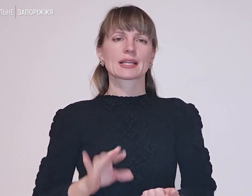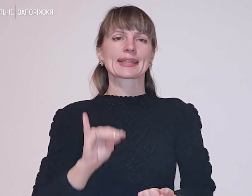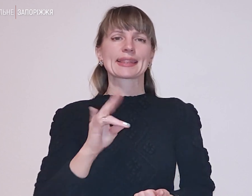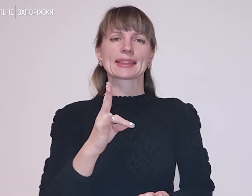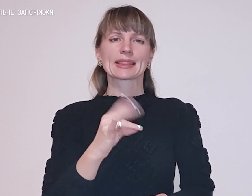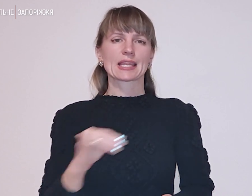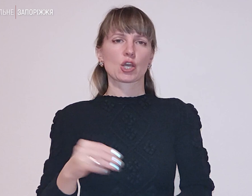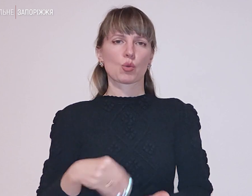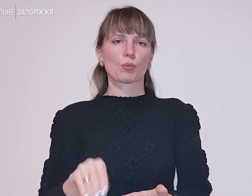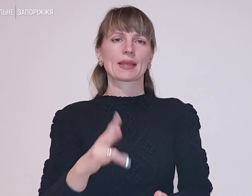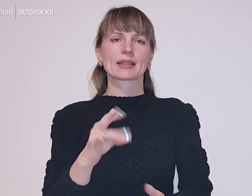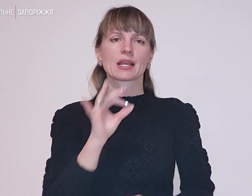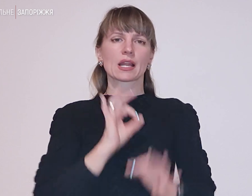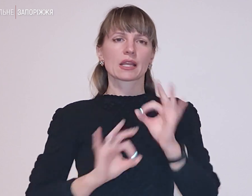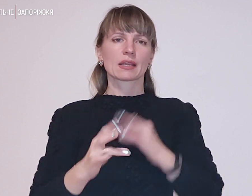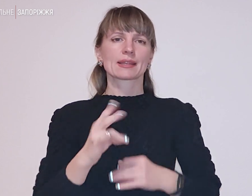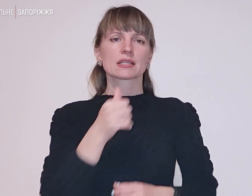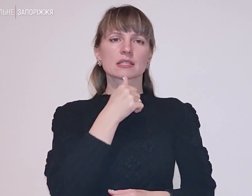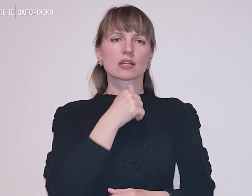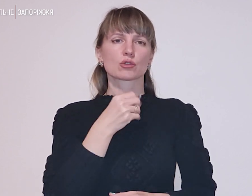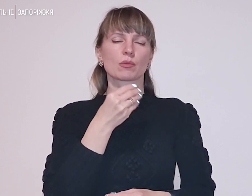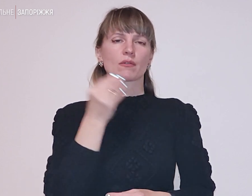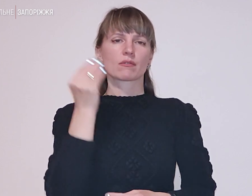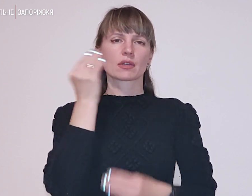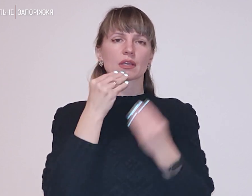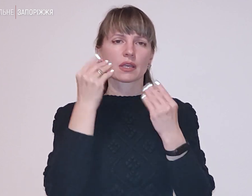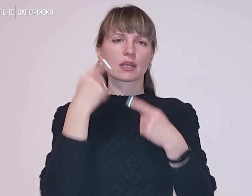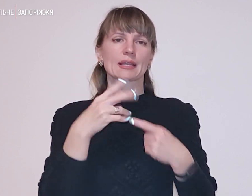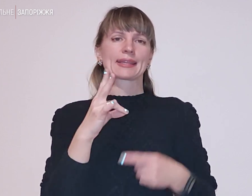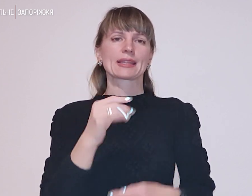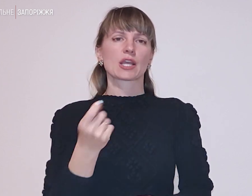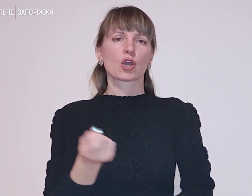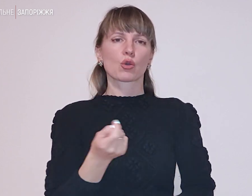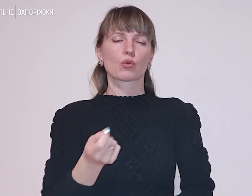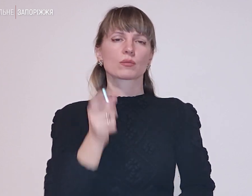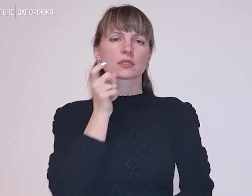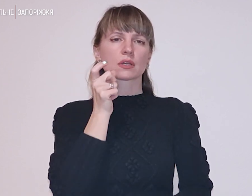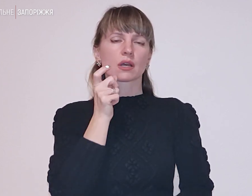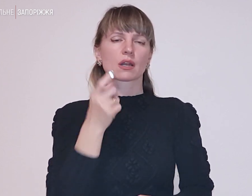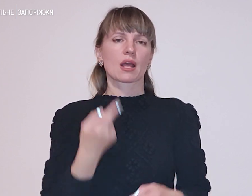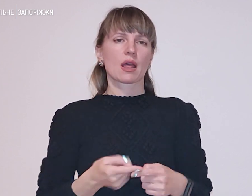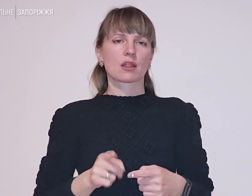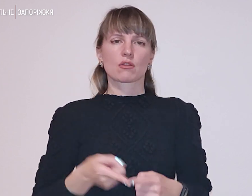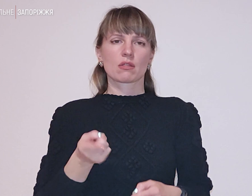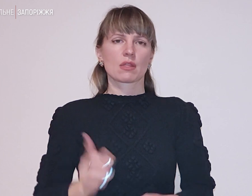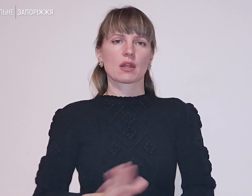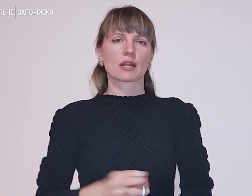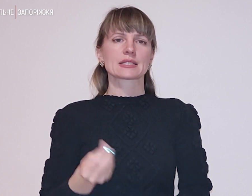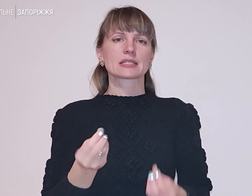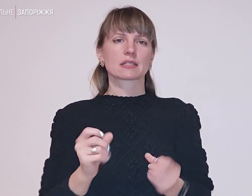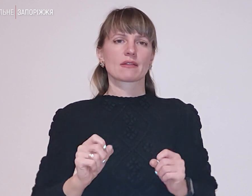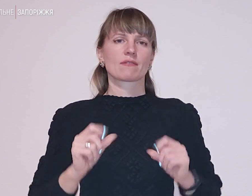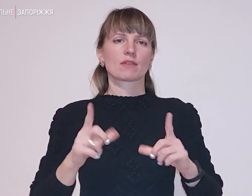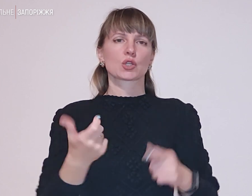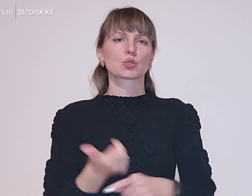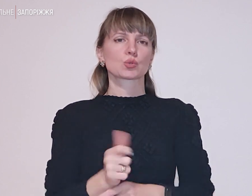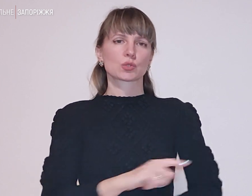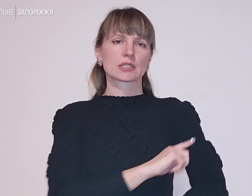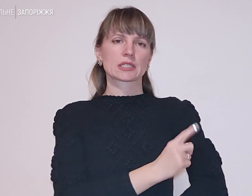купити. Ані ліків, ані засобів гігієни, ані круп, цукру. Тобто це нереально. Ціни виросли дуже сильно. Люди